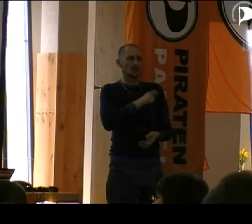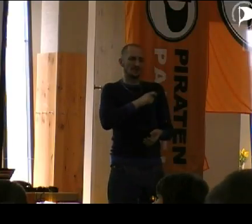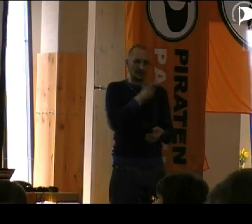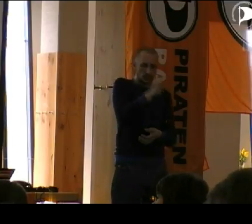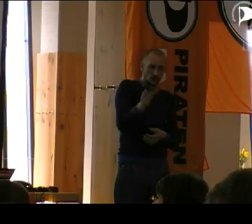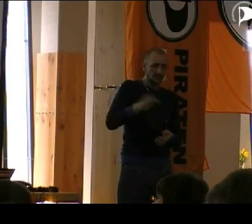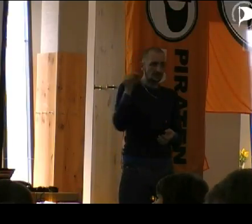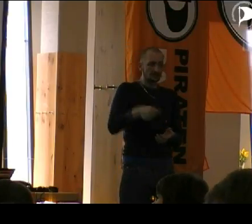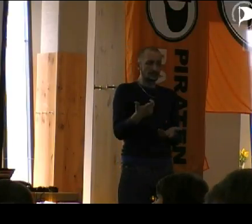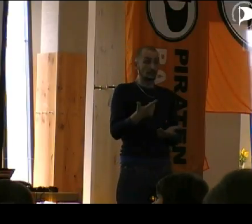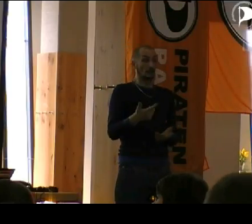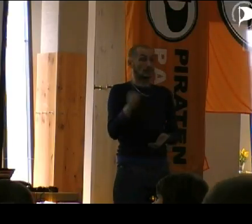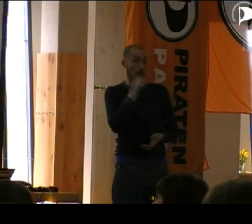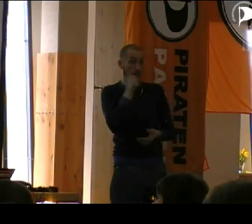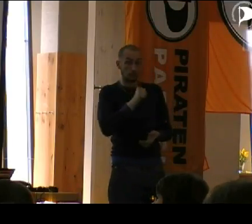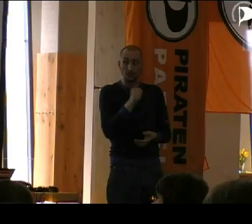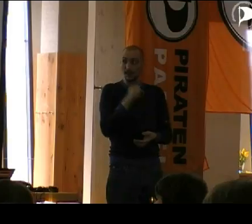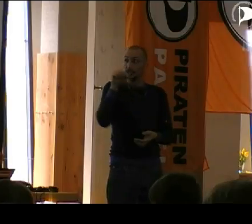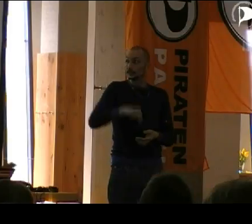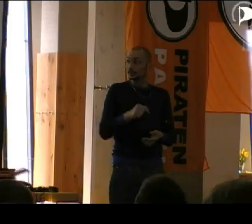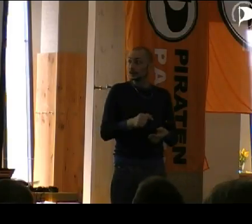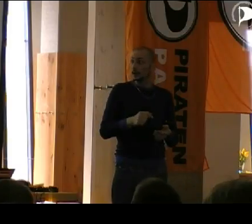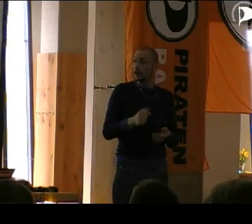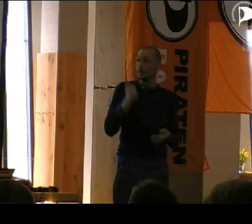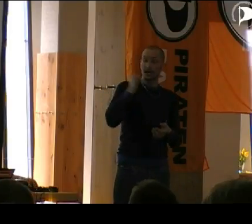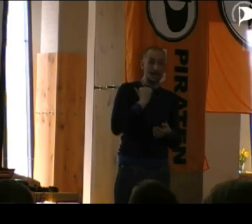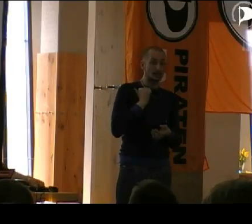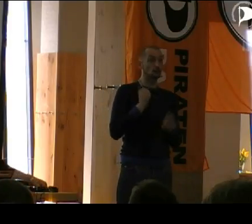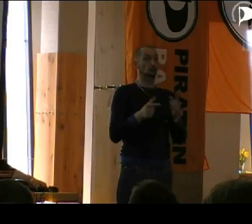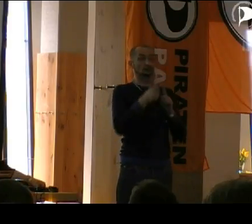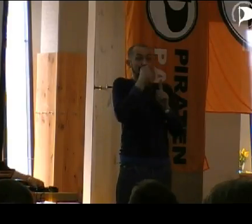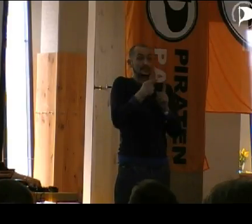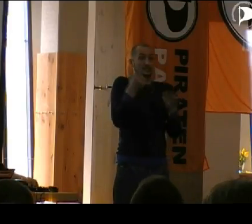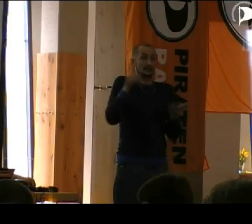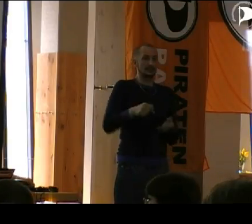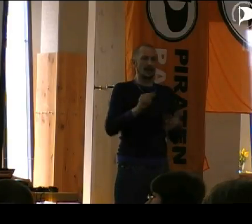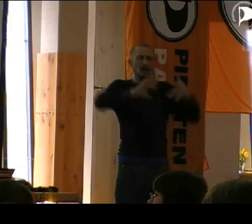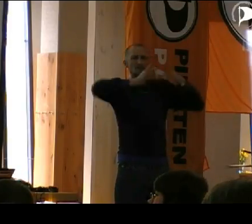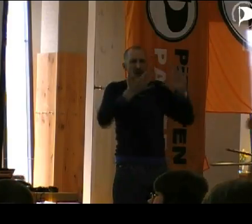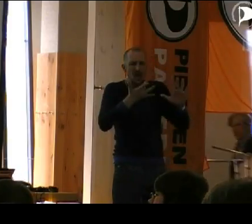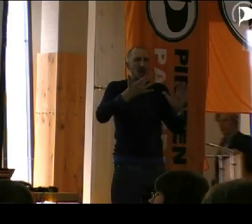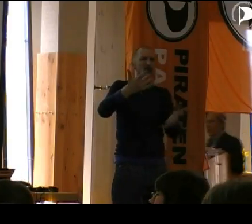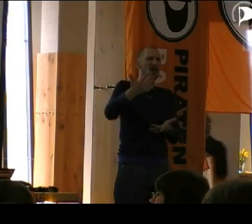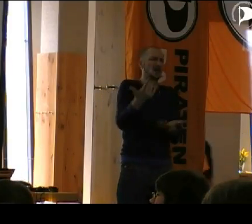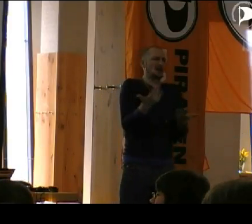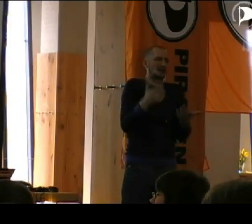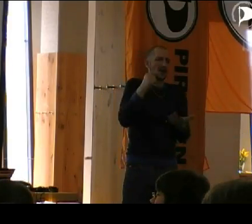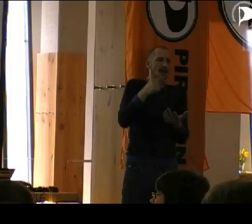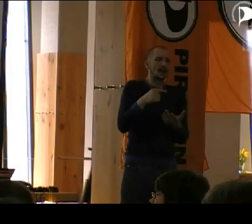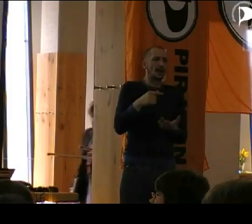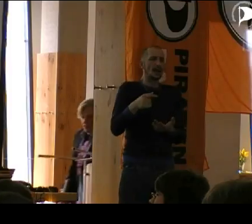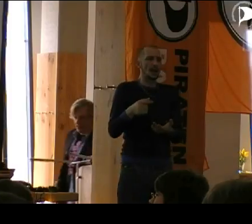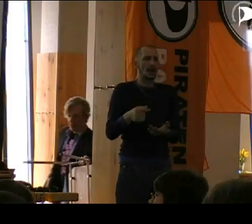mache ich dich was los andere belastungsspitze haben und selbst zuzuschreiben unsere leser mitgliedsbeitrags erinnerungen die analogien